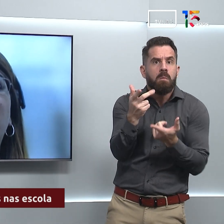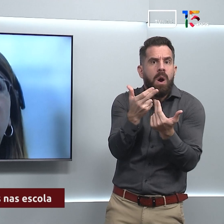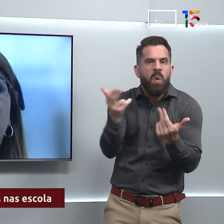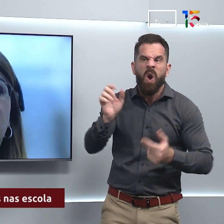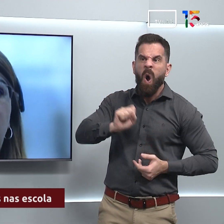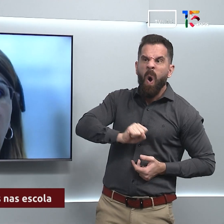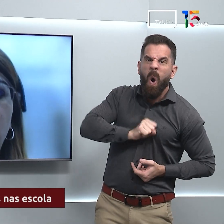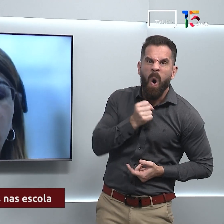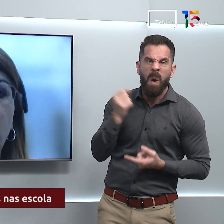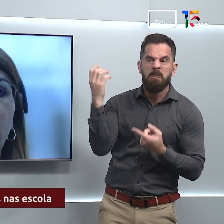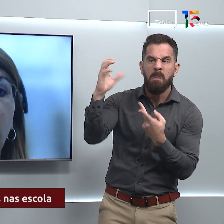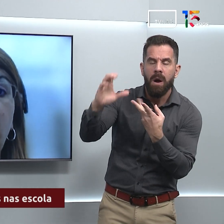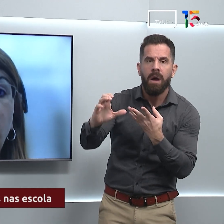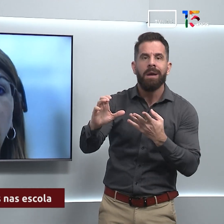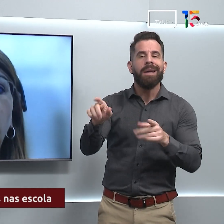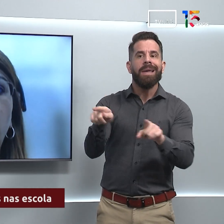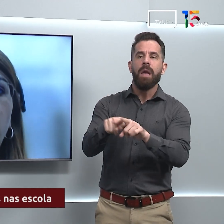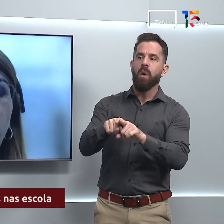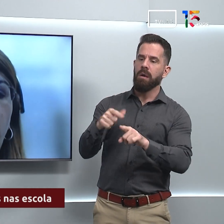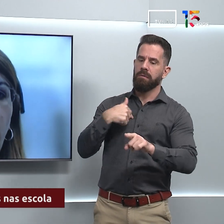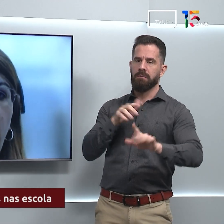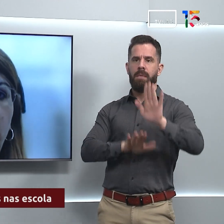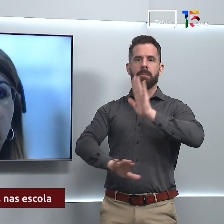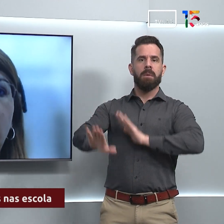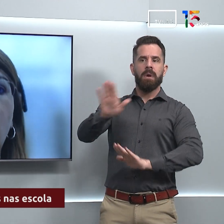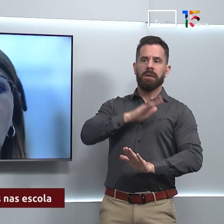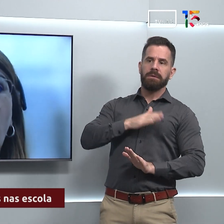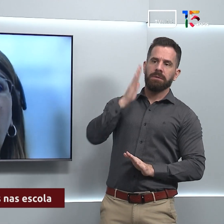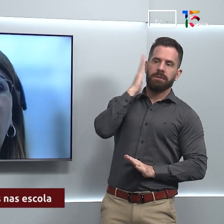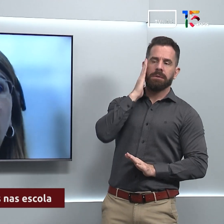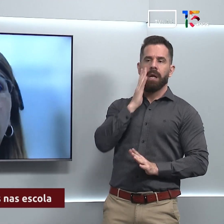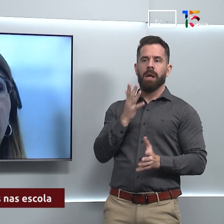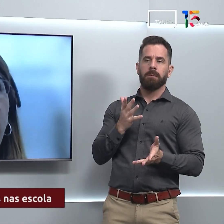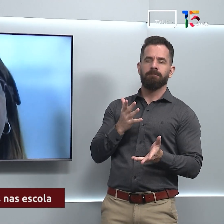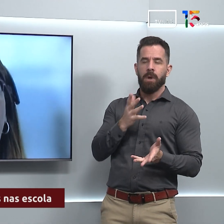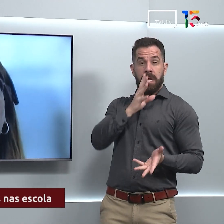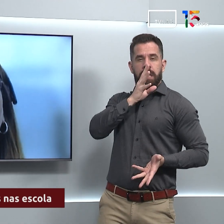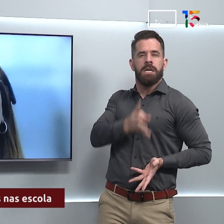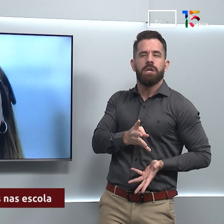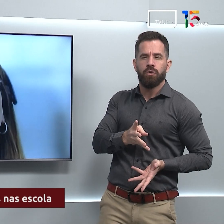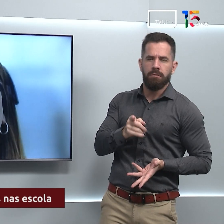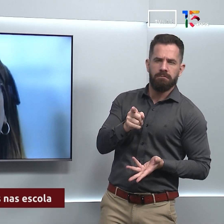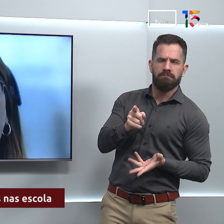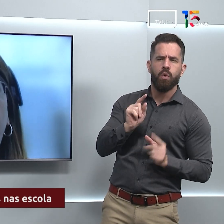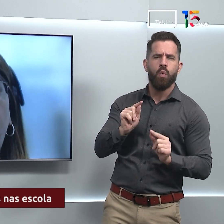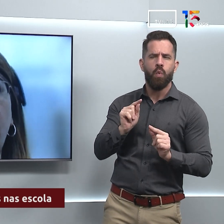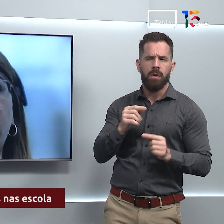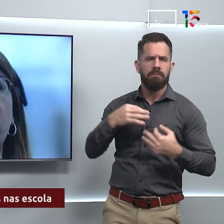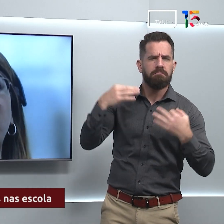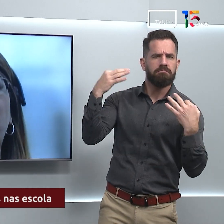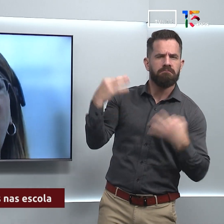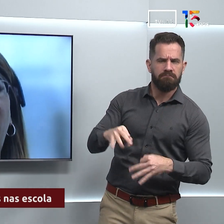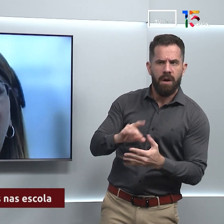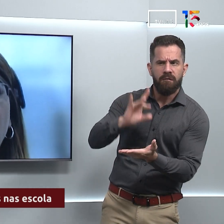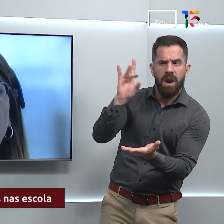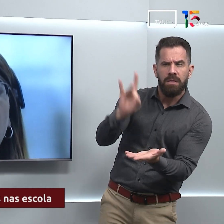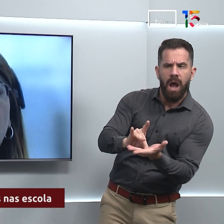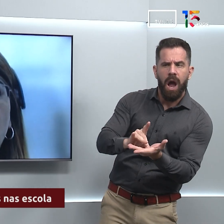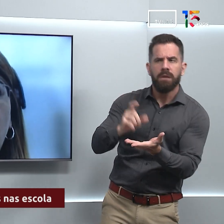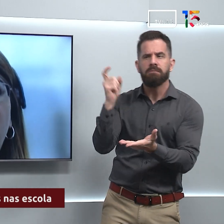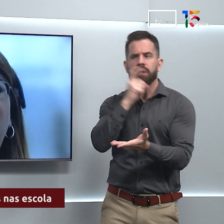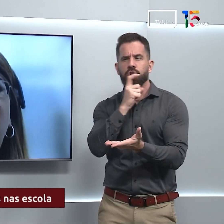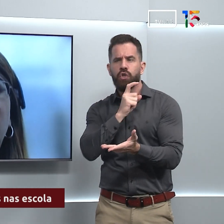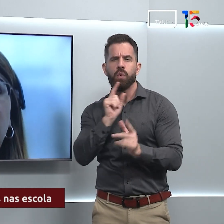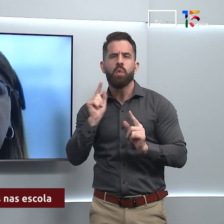absorver criticidade e resoluções de problemas. Compreender o que é fato, né, o que é fake, mas para além